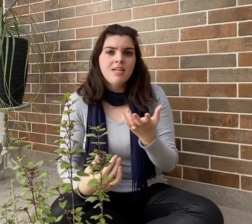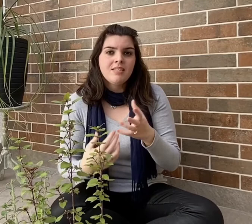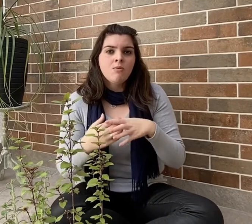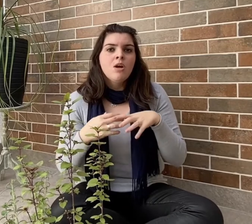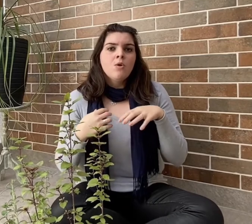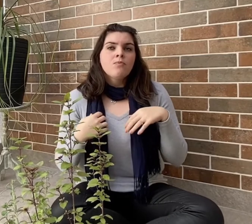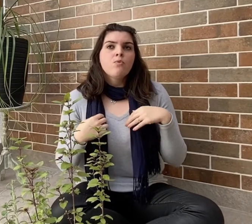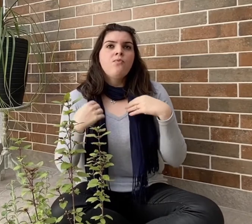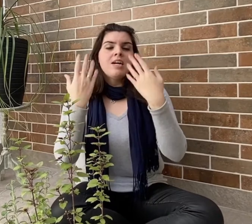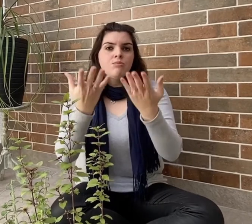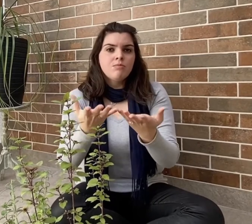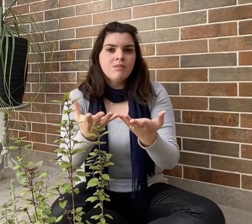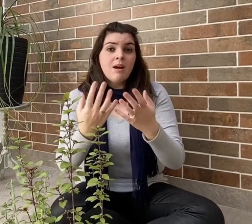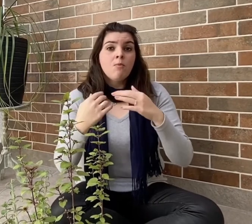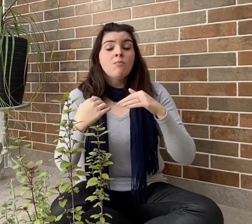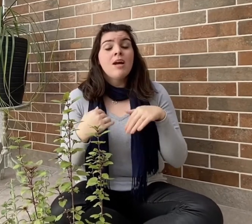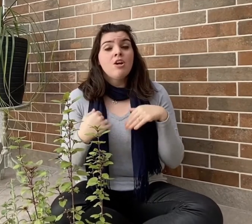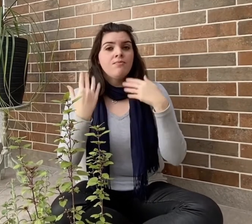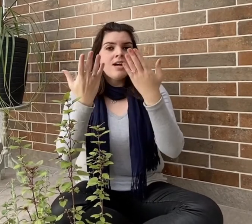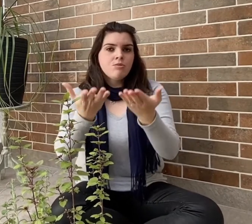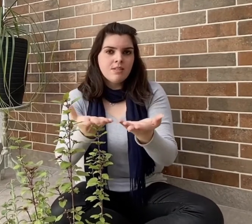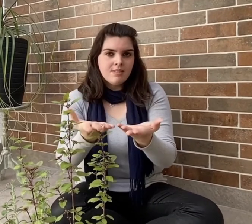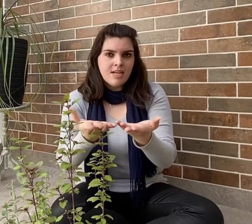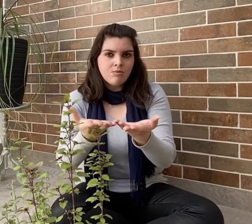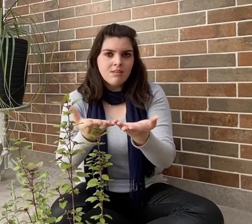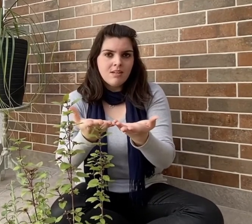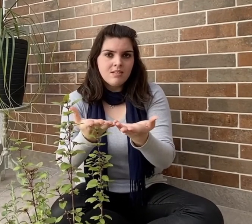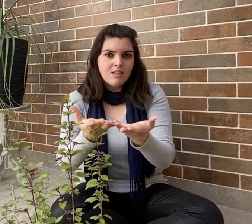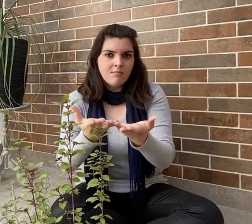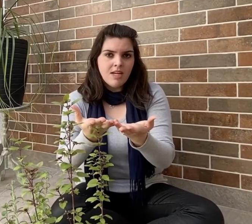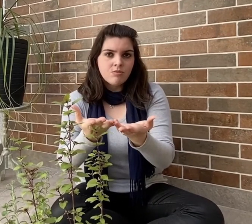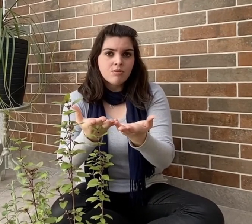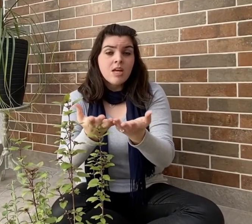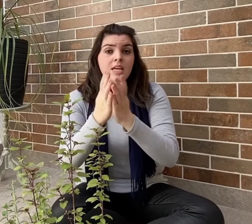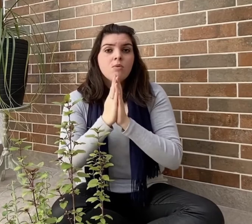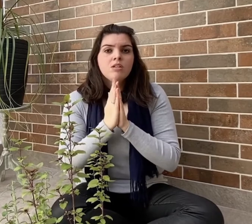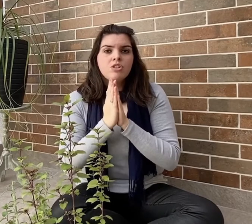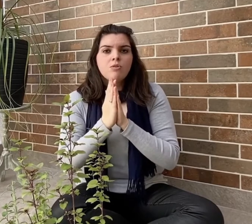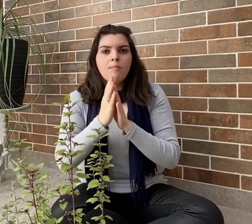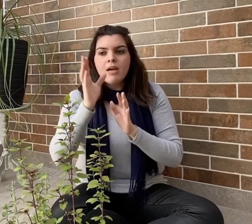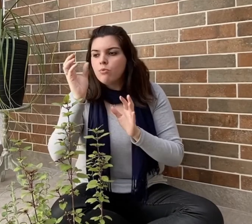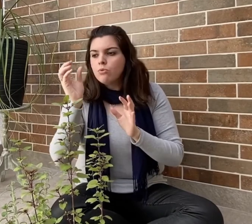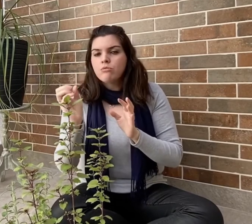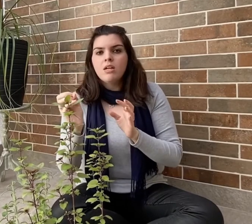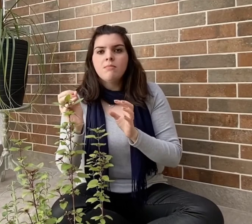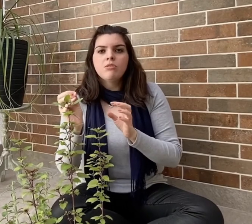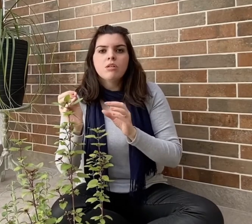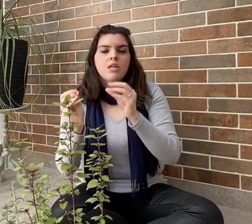Então, tá um maior fácil acesso a ter esses alimentos. E quando a gente compara o uso do alimento orgânico